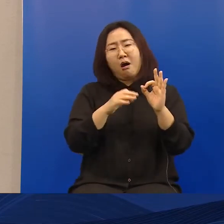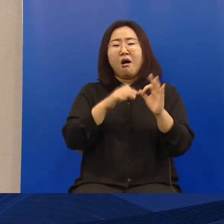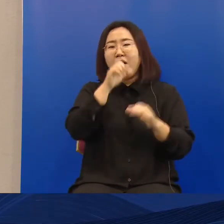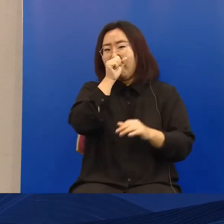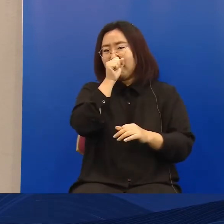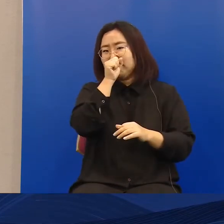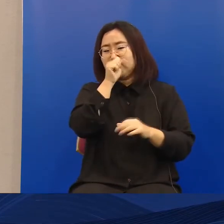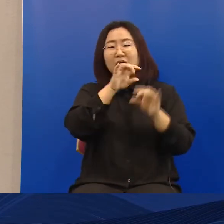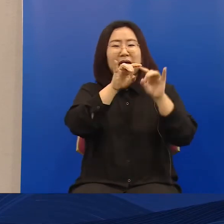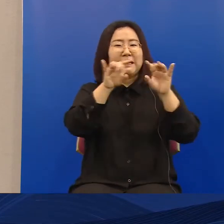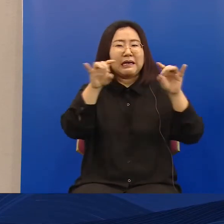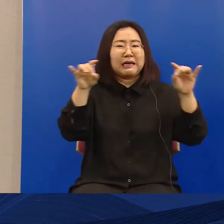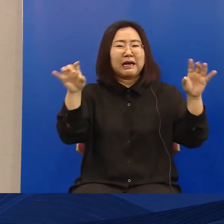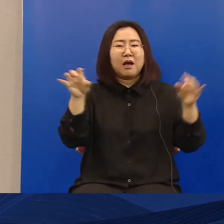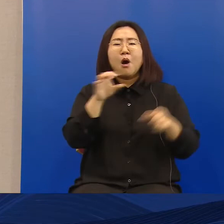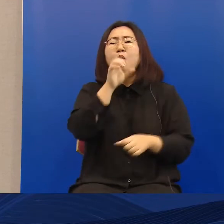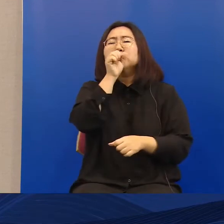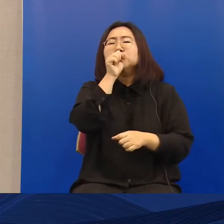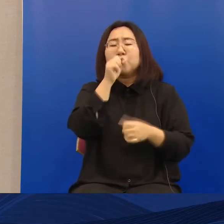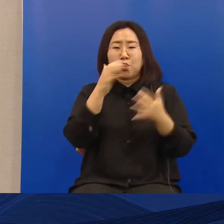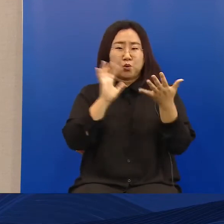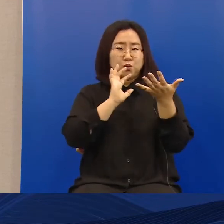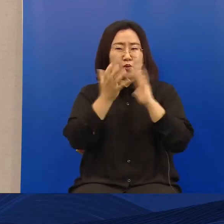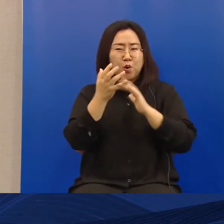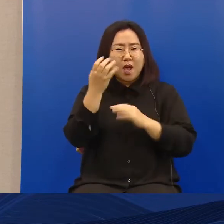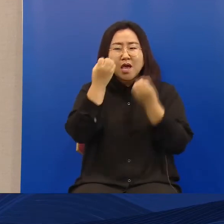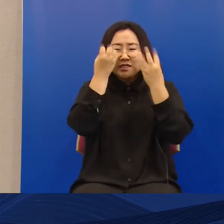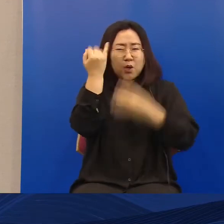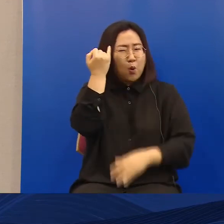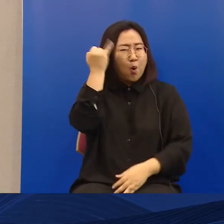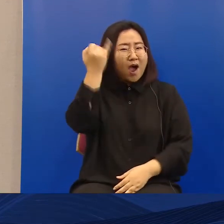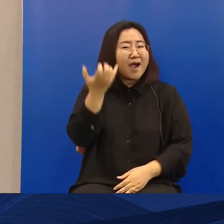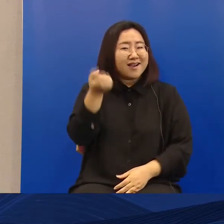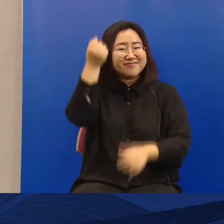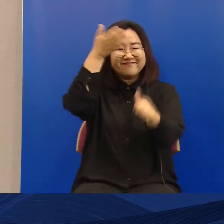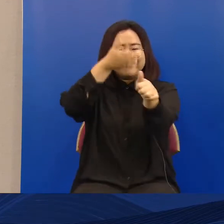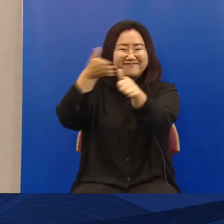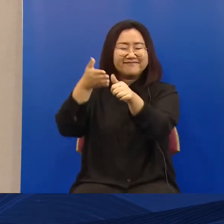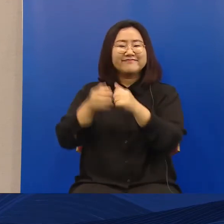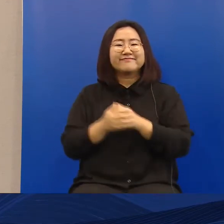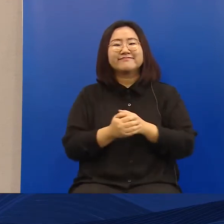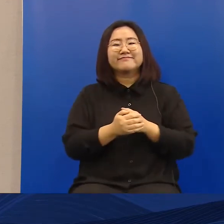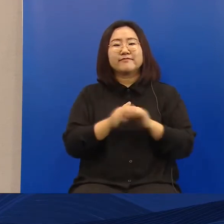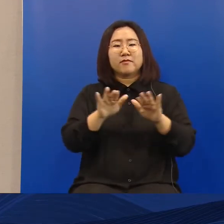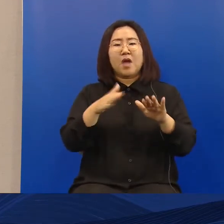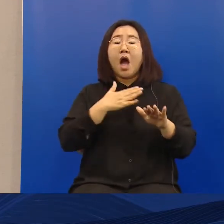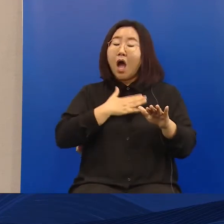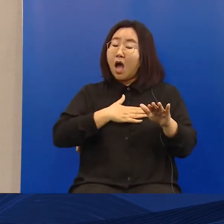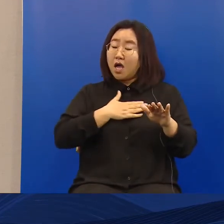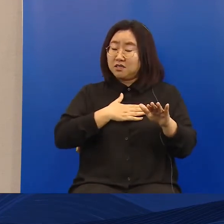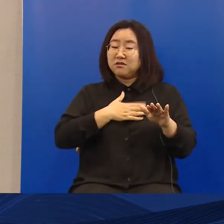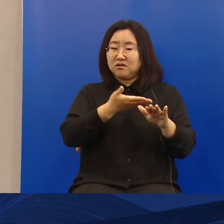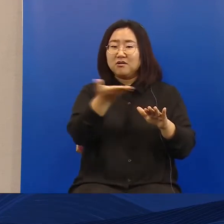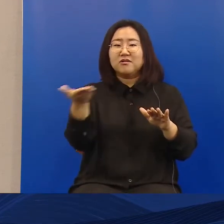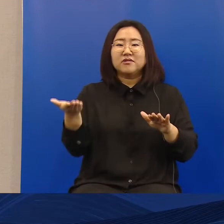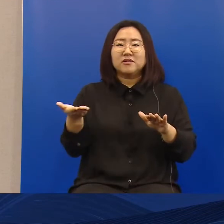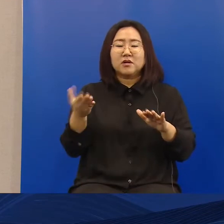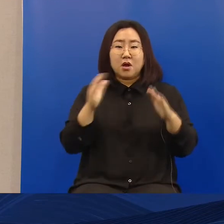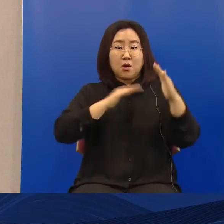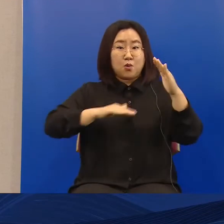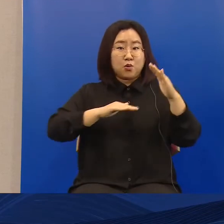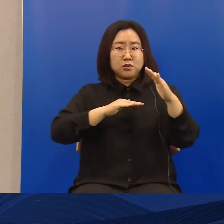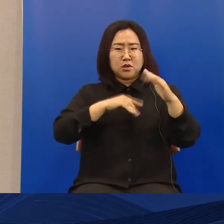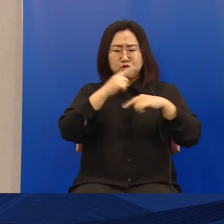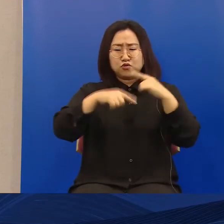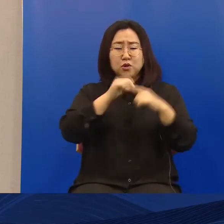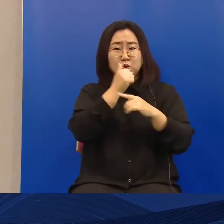그리고 각각의 긍정적인 토론을 통해서 새로운 아이디어를 갖고 떠나시길 바랍니다. 우리가 아는 것부터 시작하겠습니다. 공적 통역